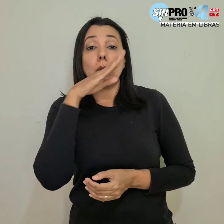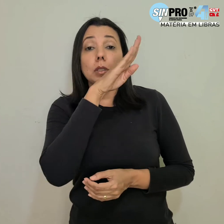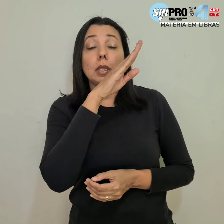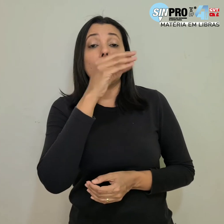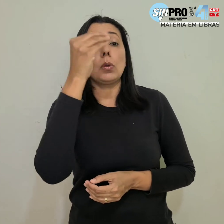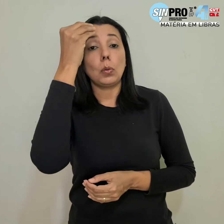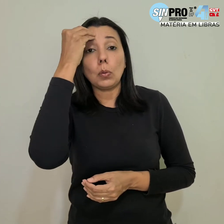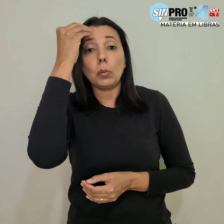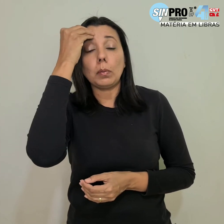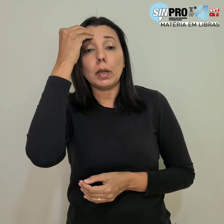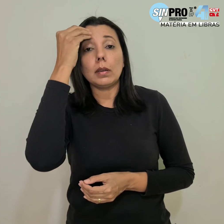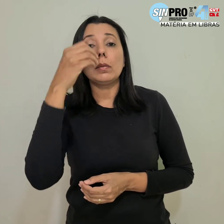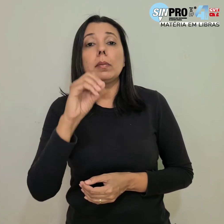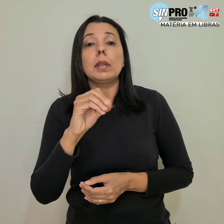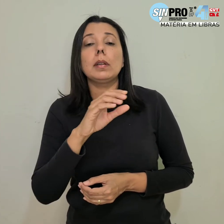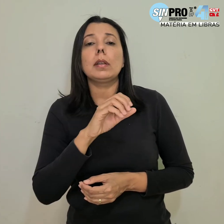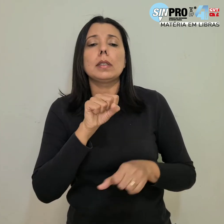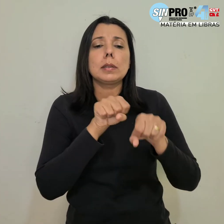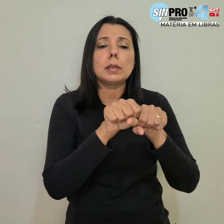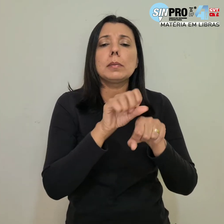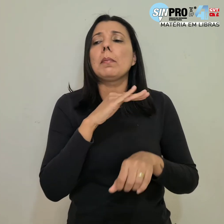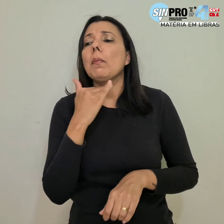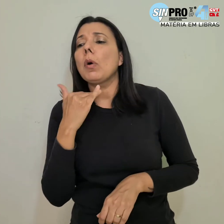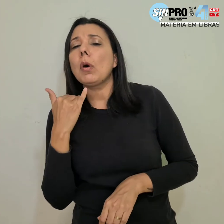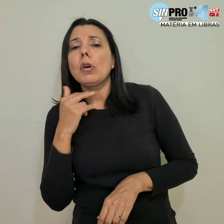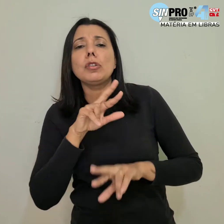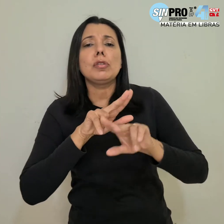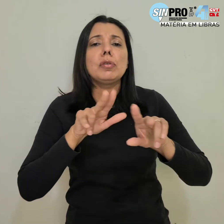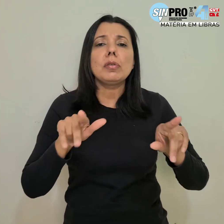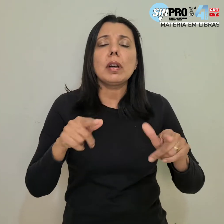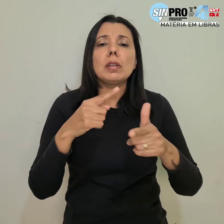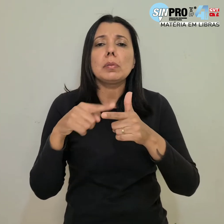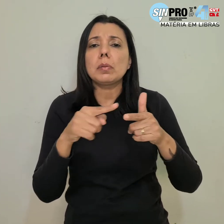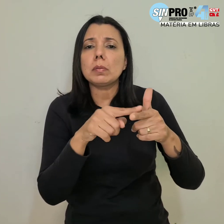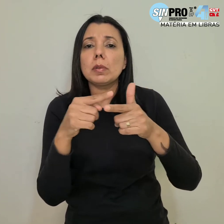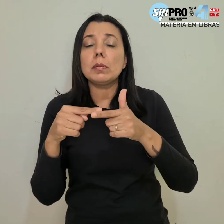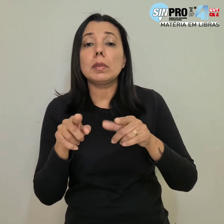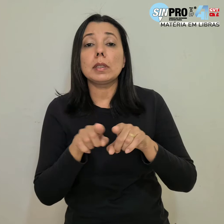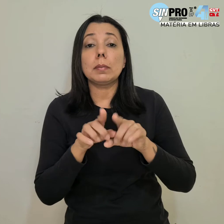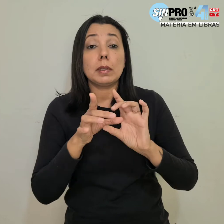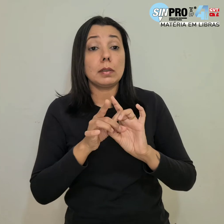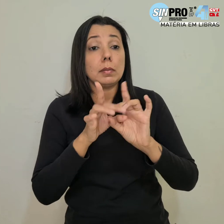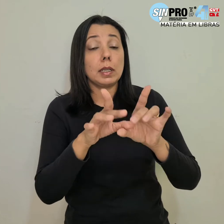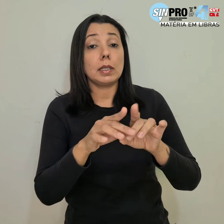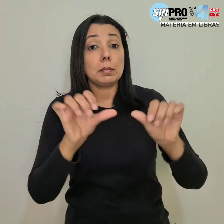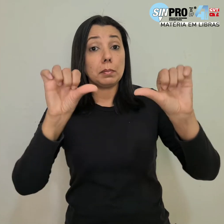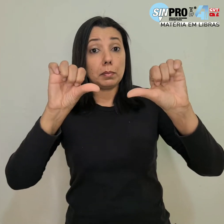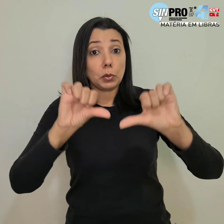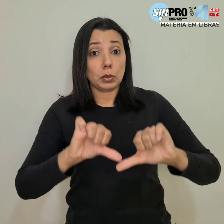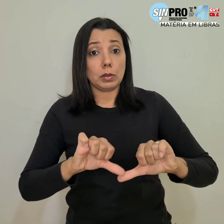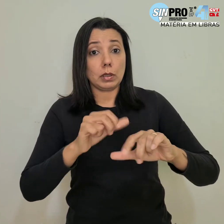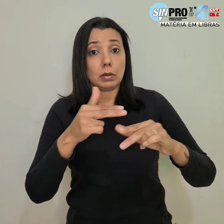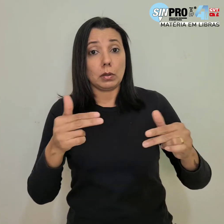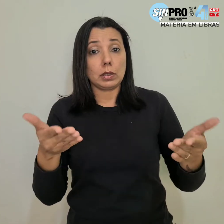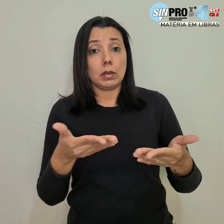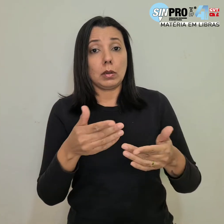Bolsonaro é culpado pelas mortes por causa de uma profusão de ações deliberadas para piorar a situação da